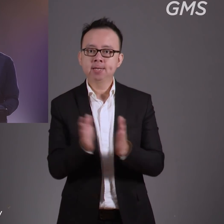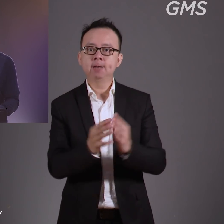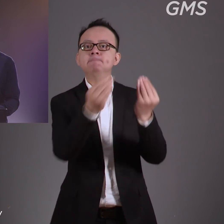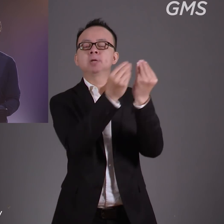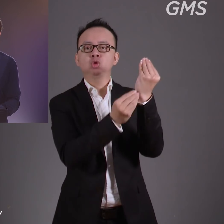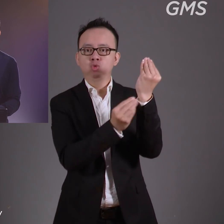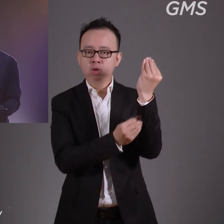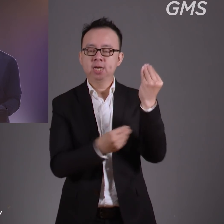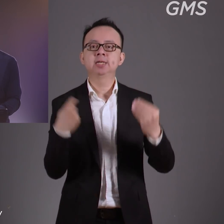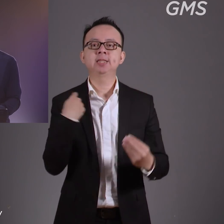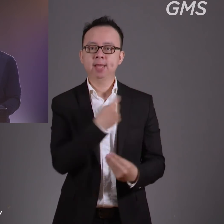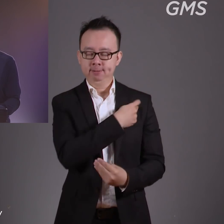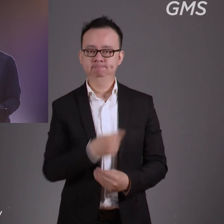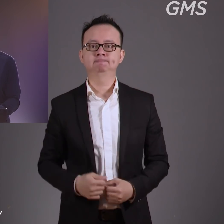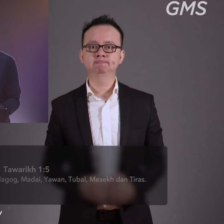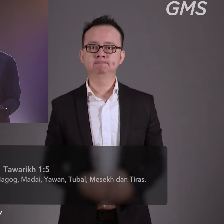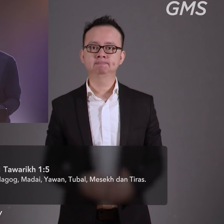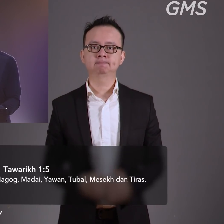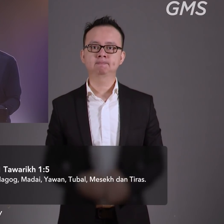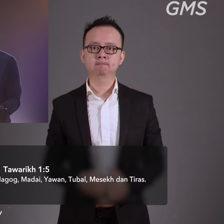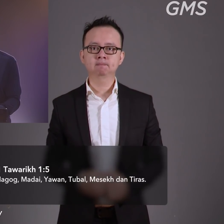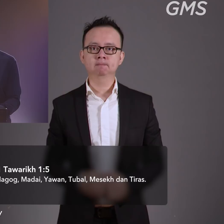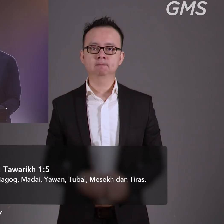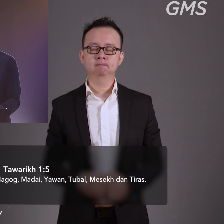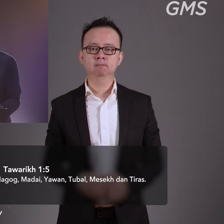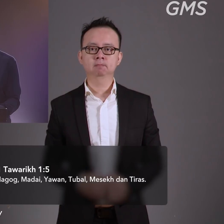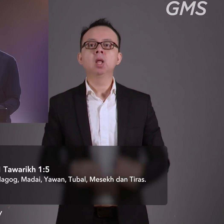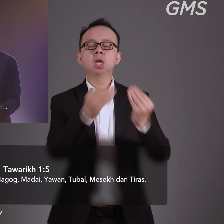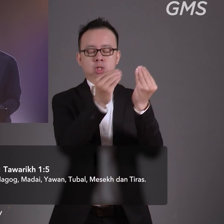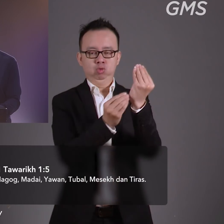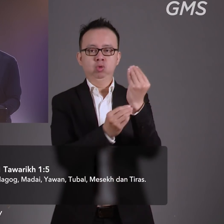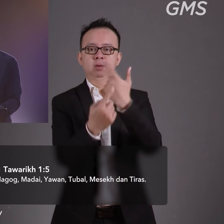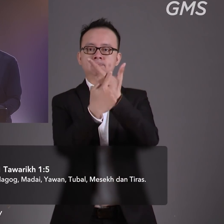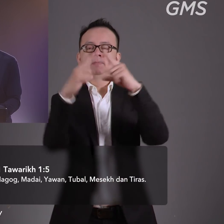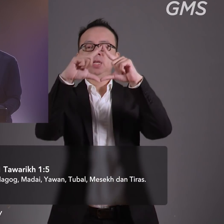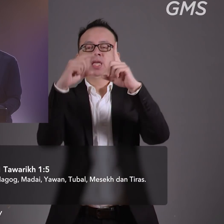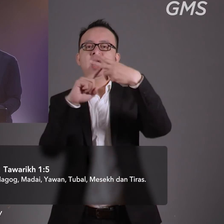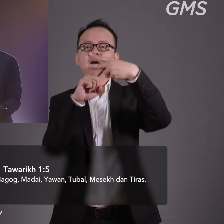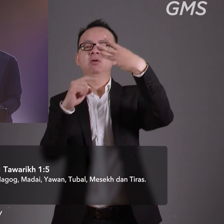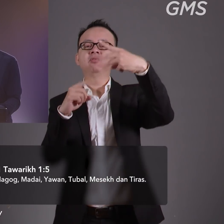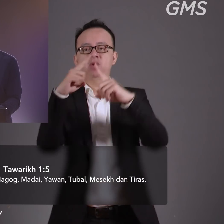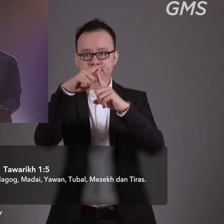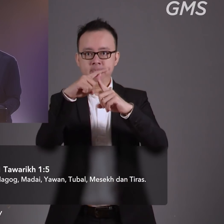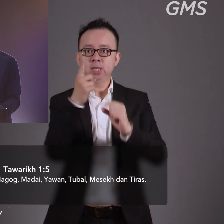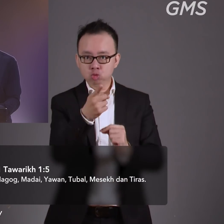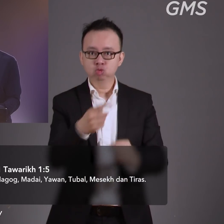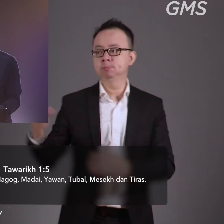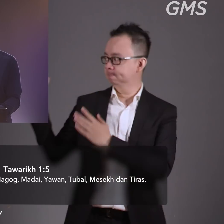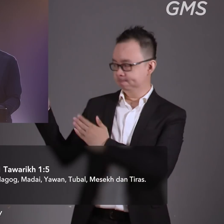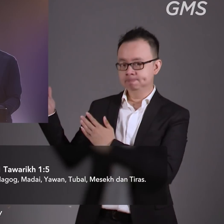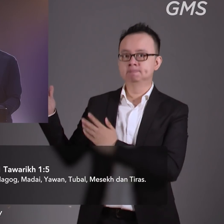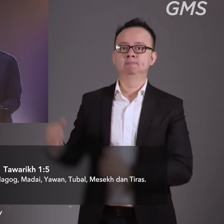pengaruh kepada orang tua kita. Keturunan Yafet ialah Gomer, Magog,